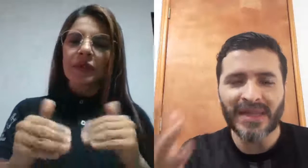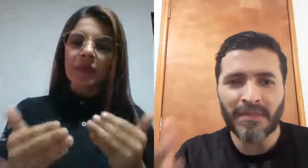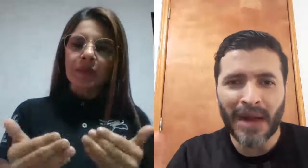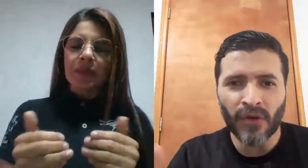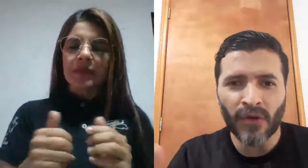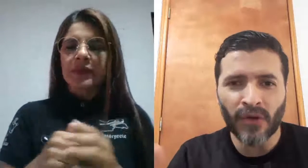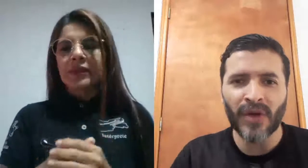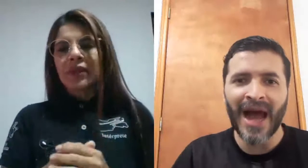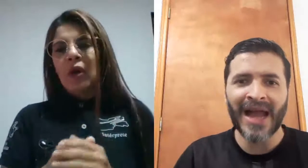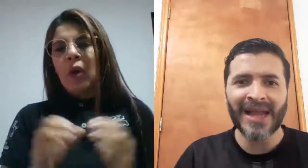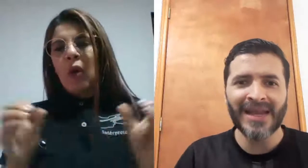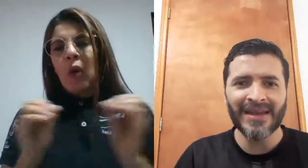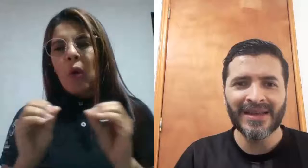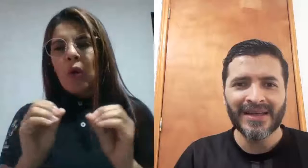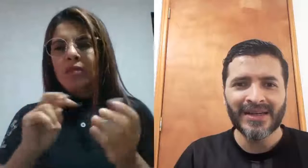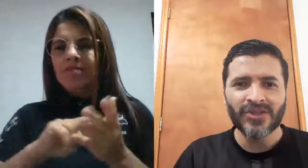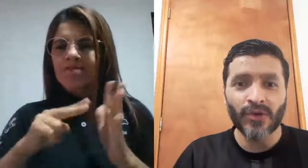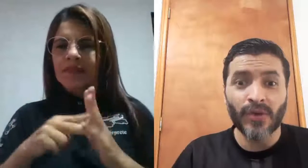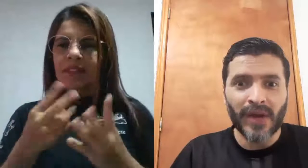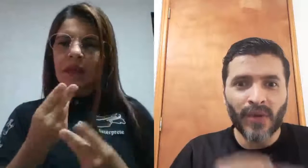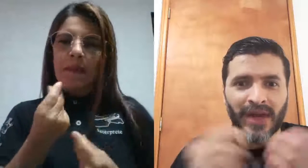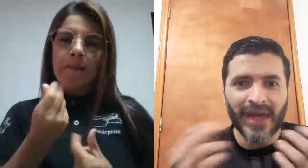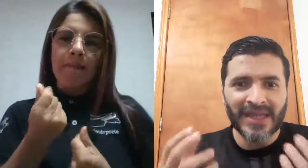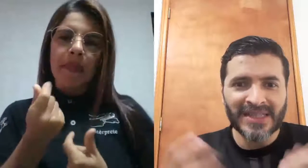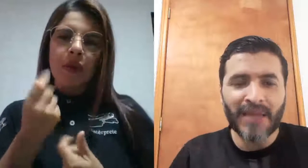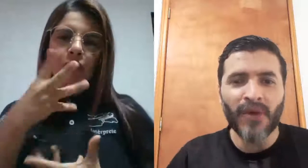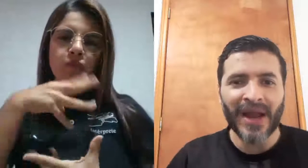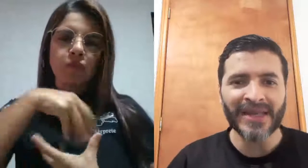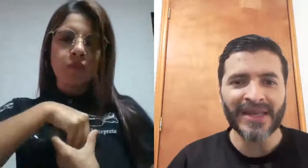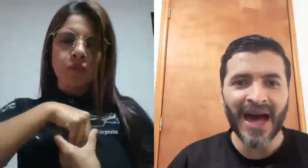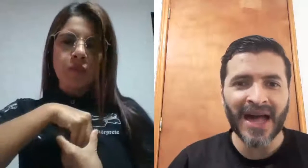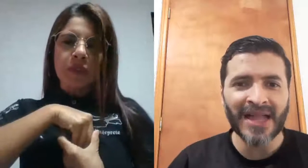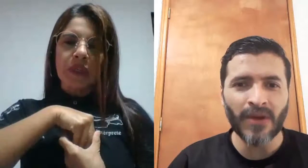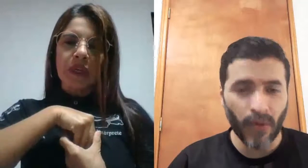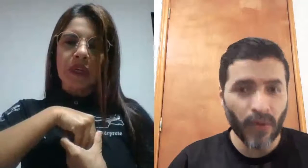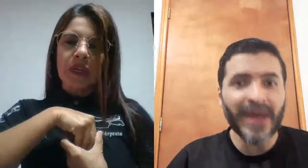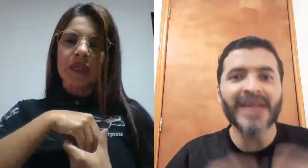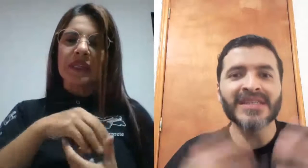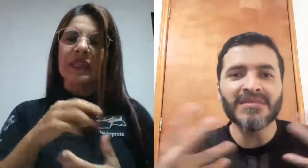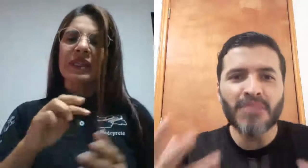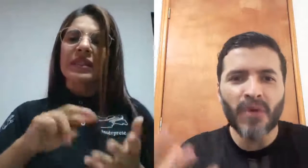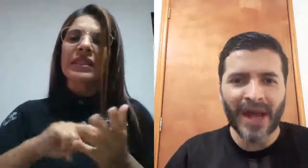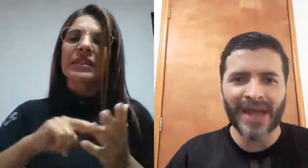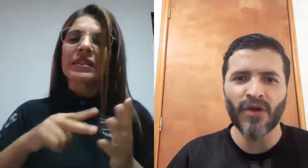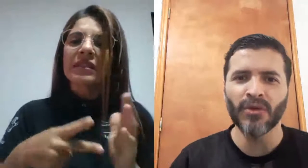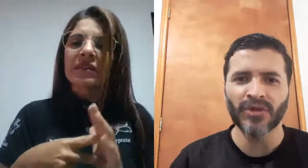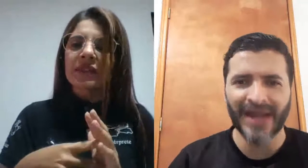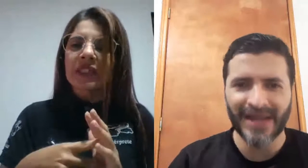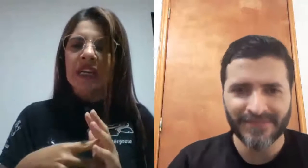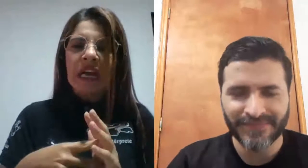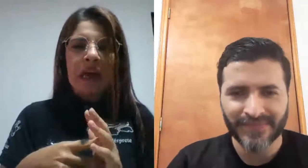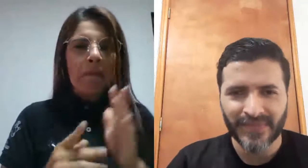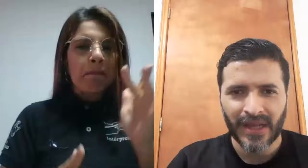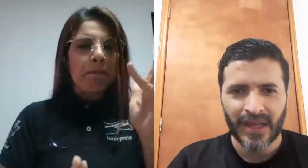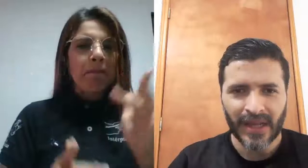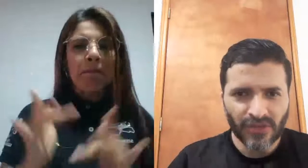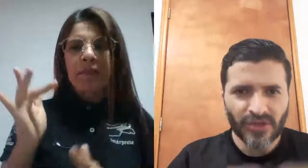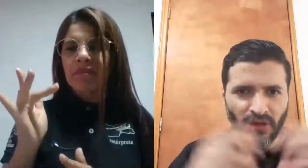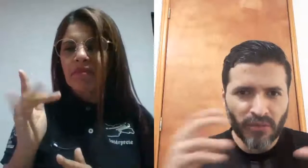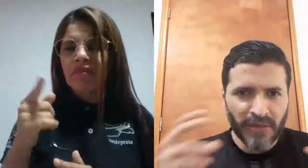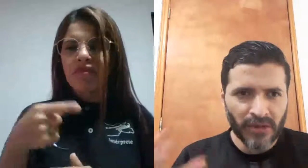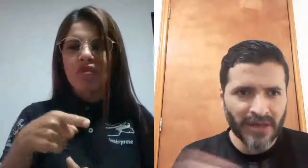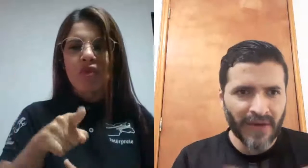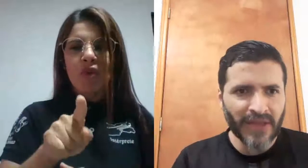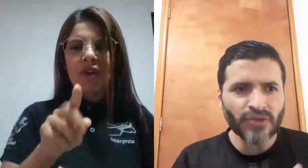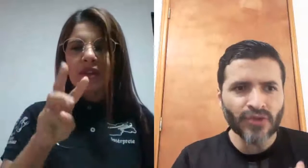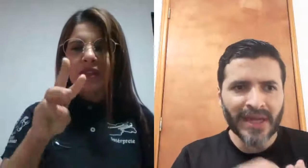sobre lo que es el valor moral, sobre lo que es la moralidad o lo que es inmoral como tal. Eso